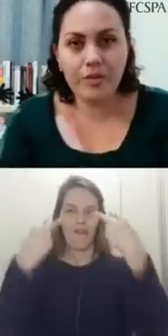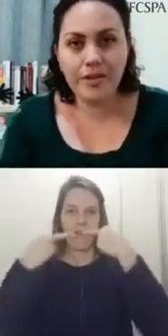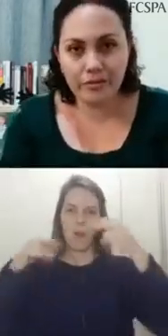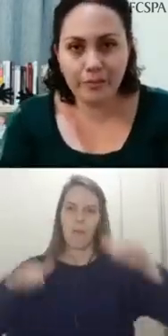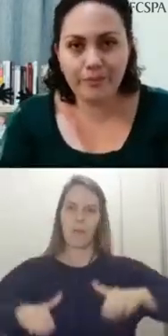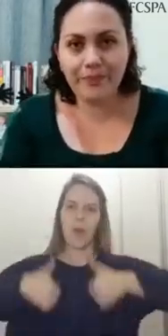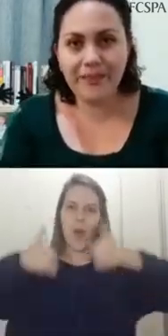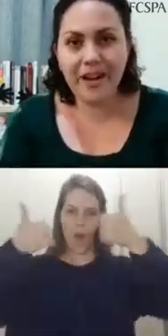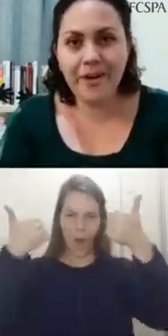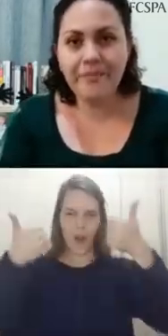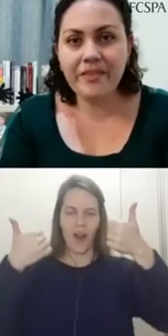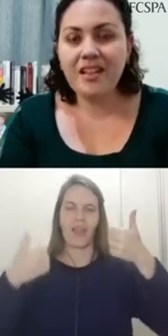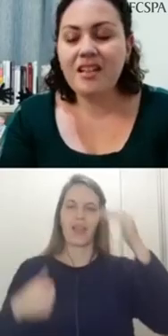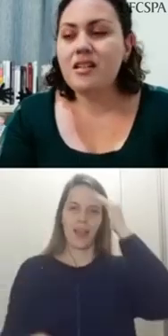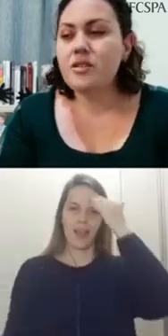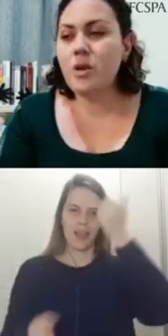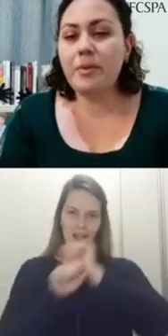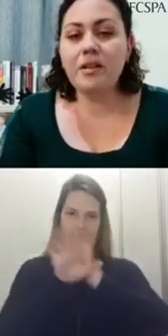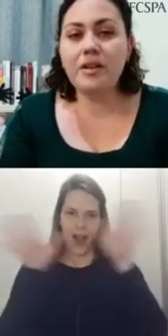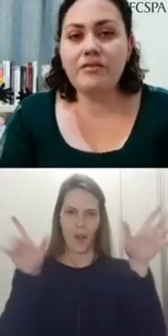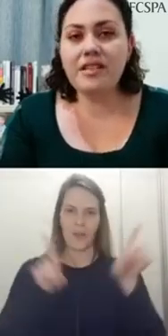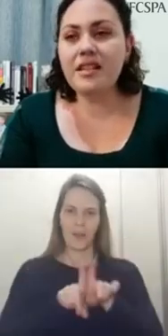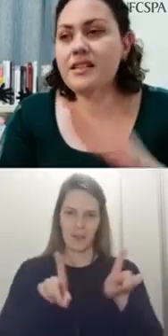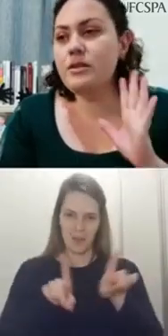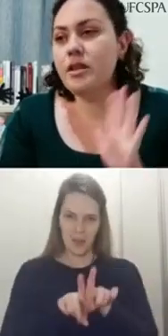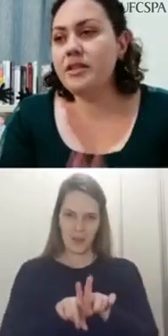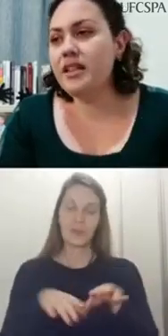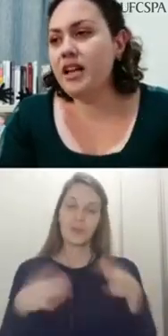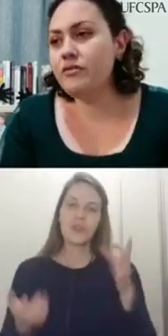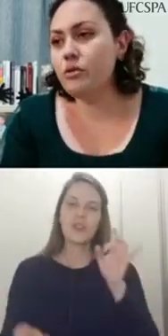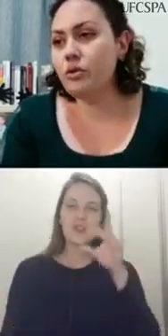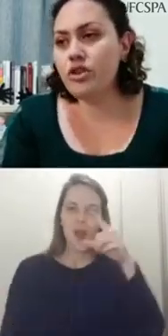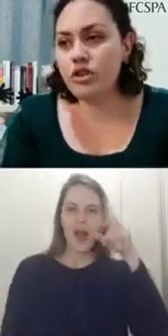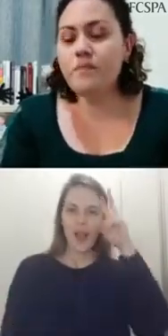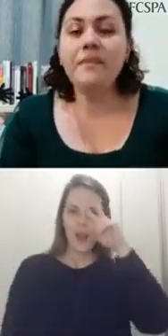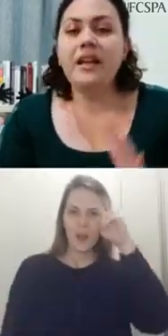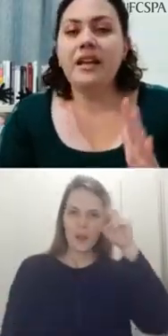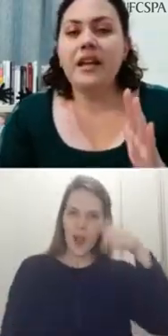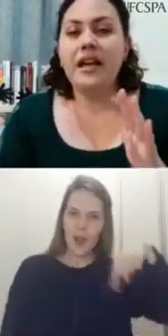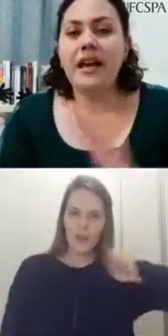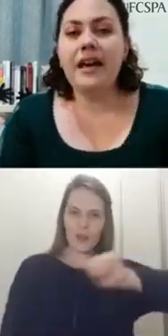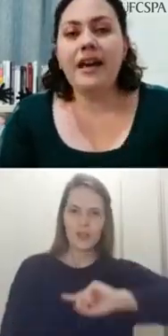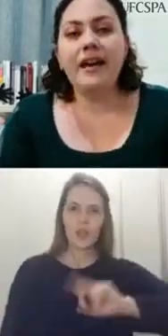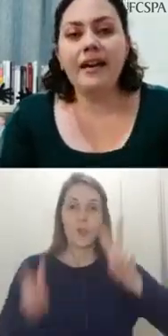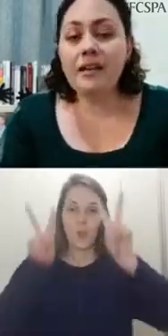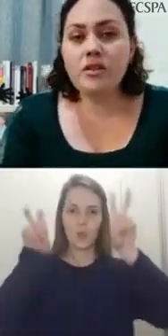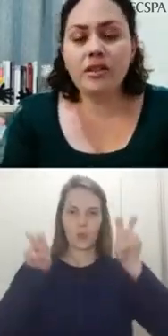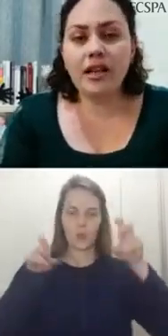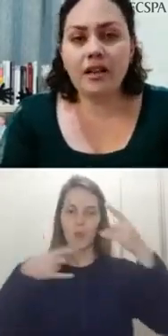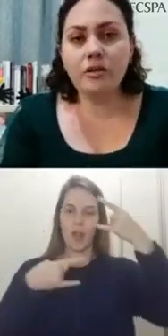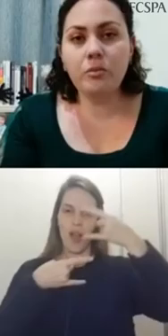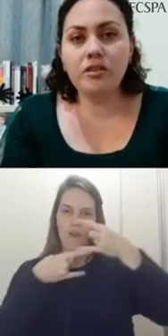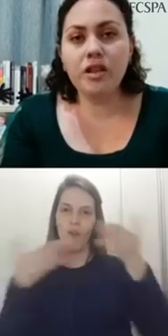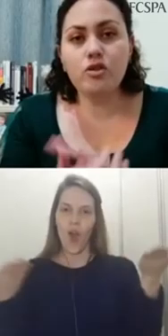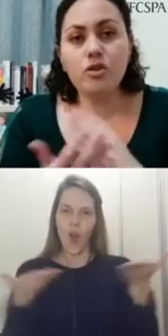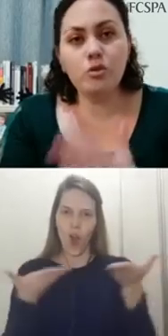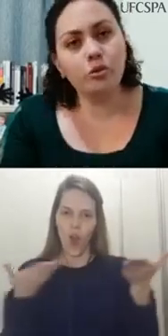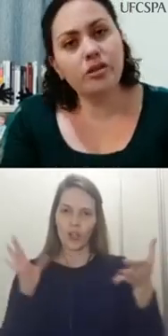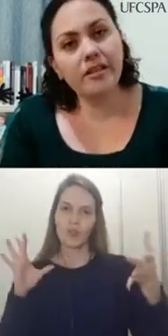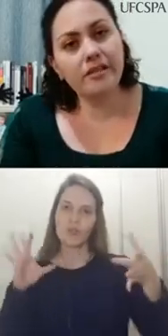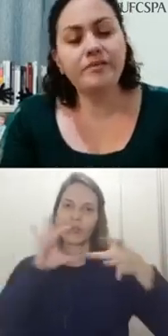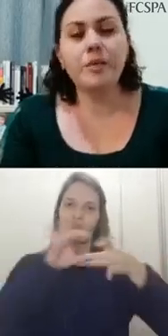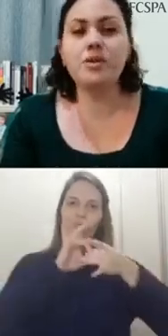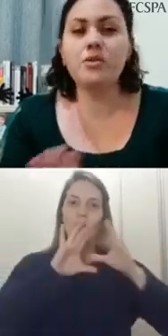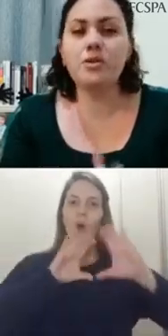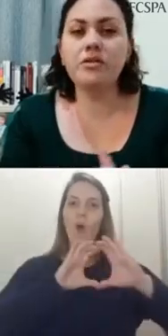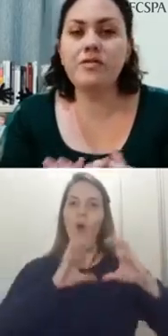forma possível, tá? Só para lembrar vocês, o tema da live hoje é relacionado à comunidade